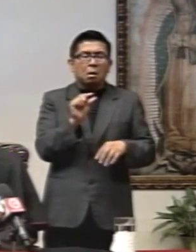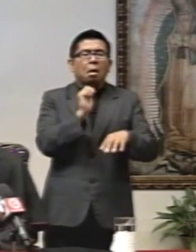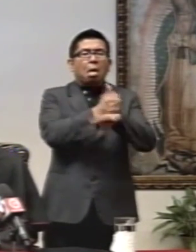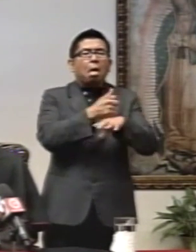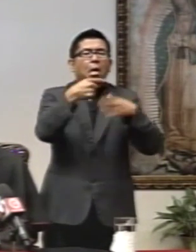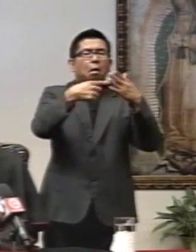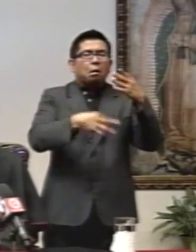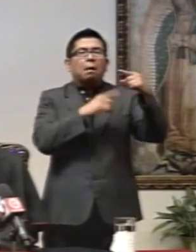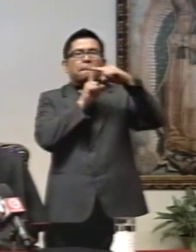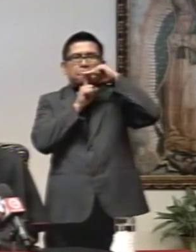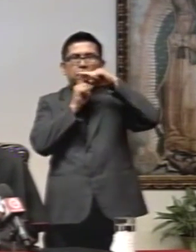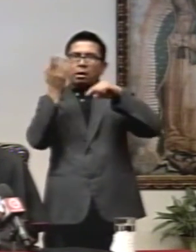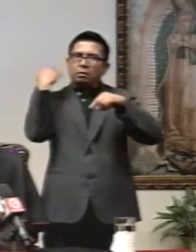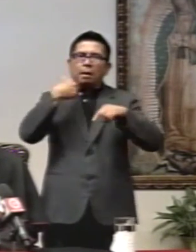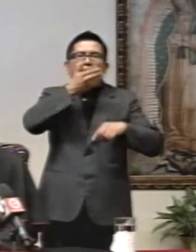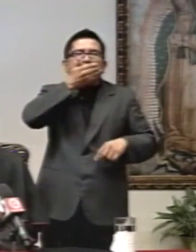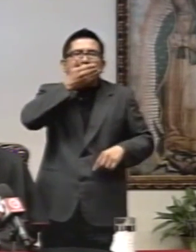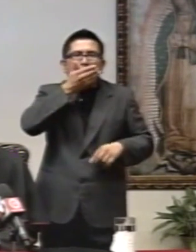impropia,